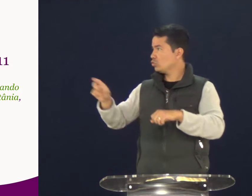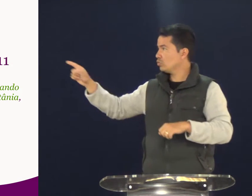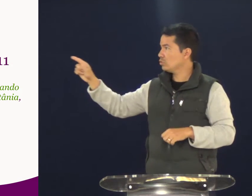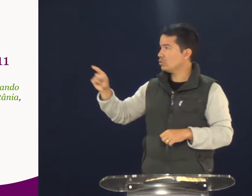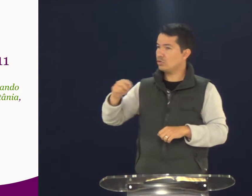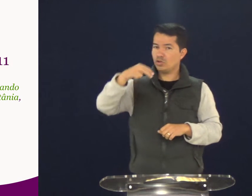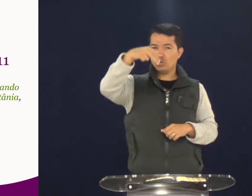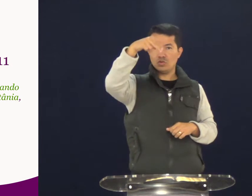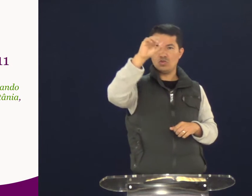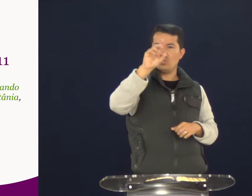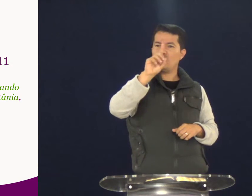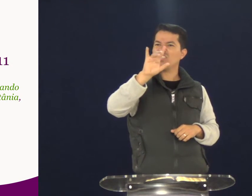O roxo ali.